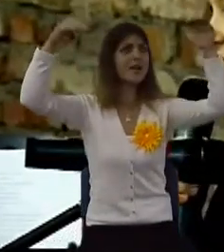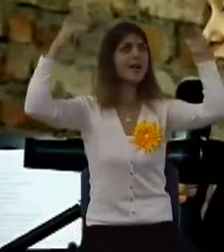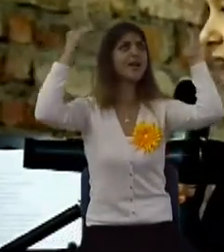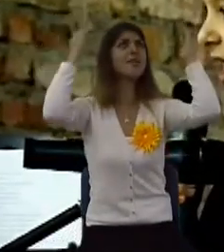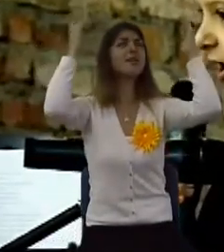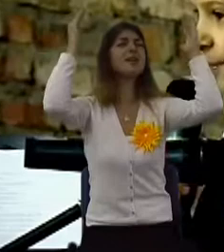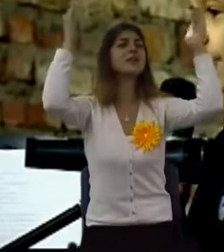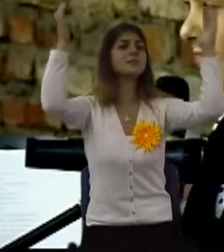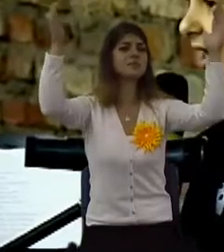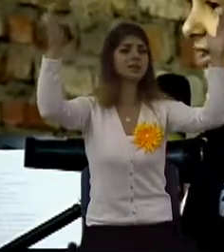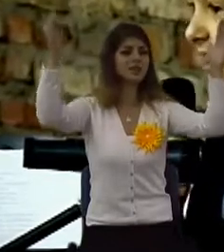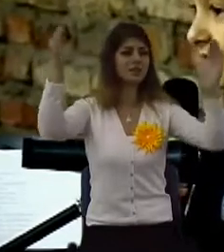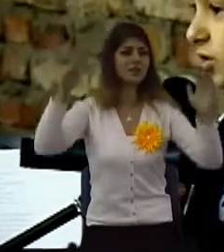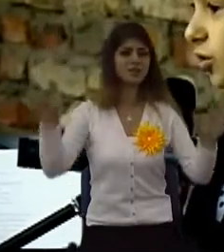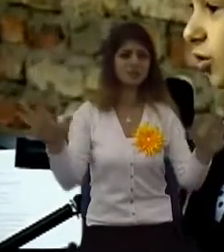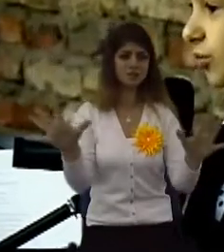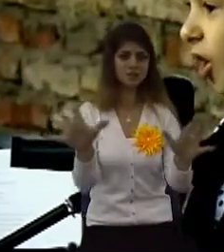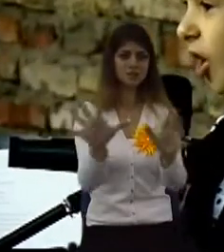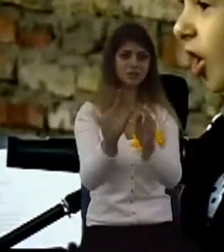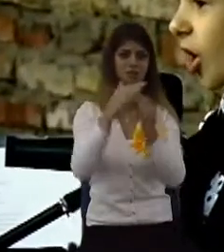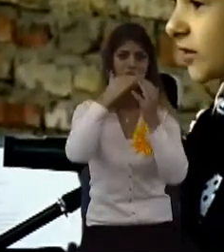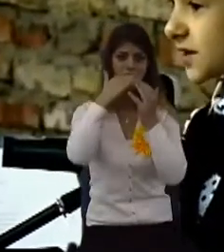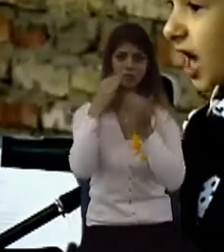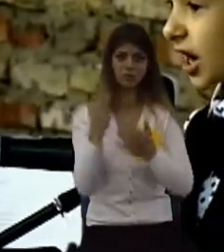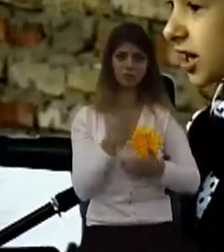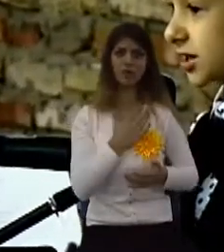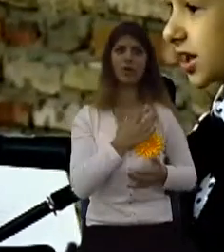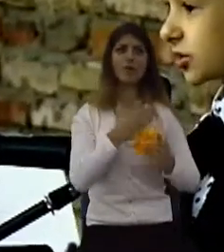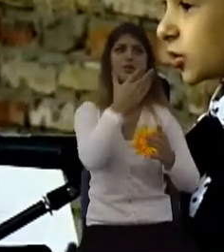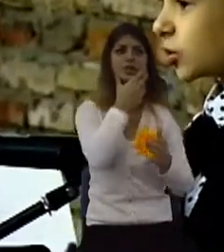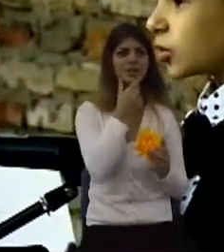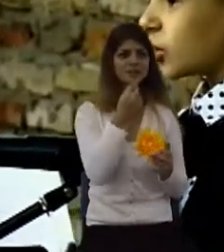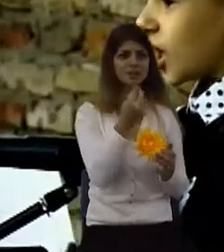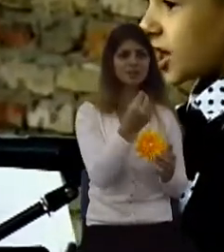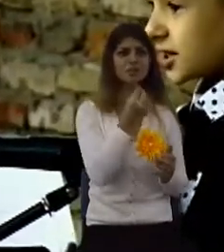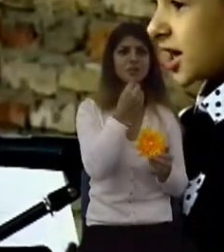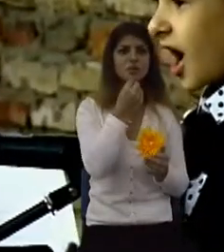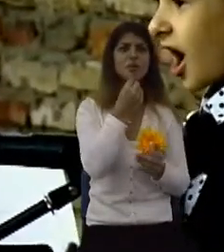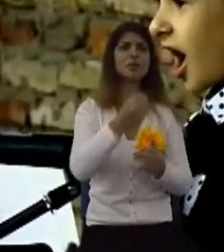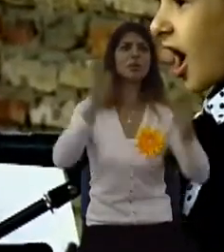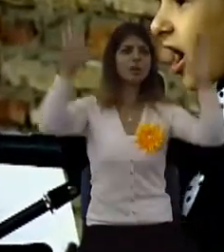слава, за всю любовь, за красоту.